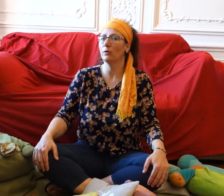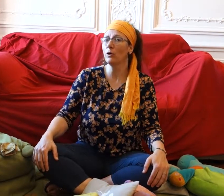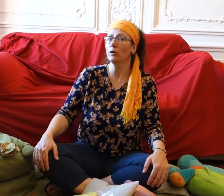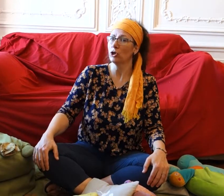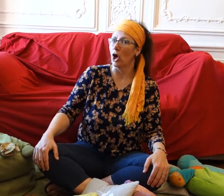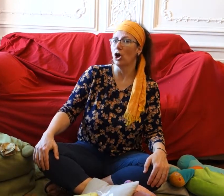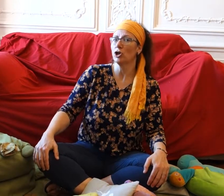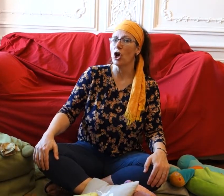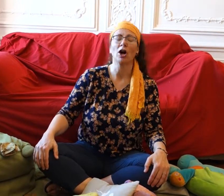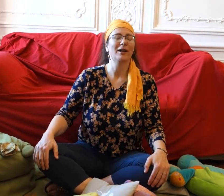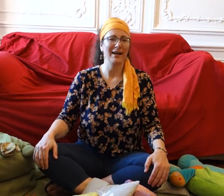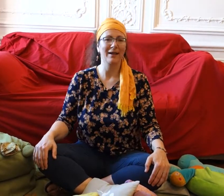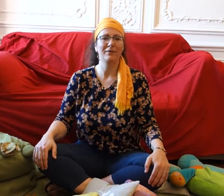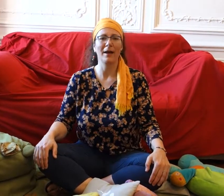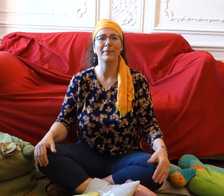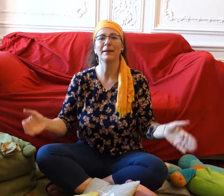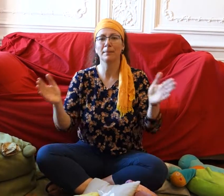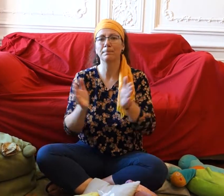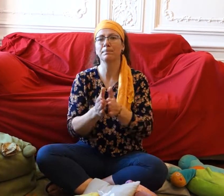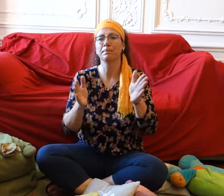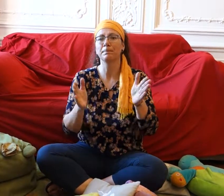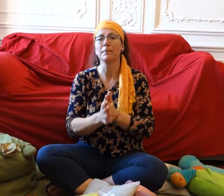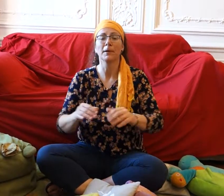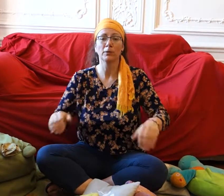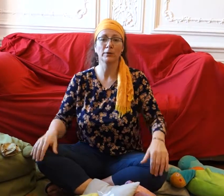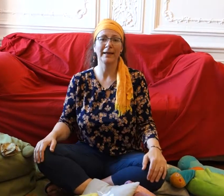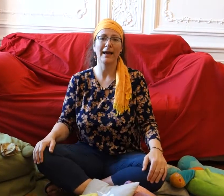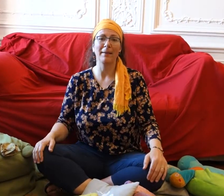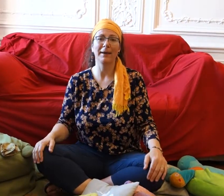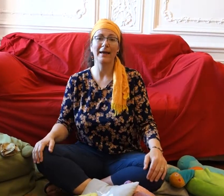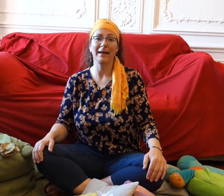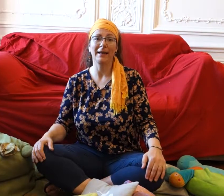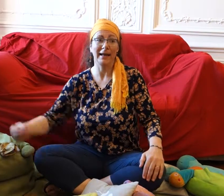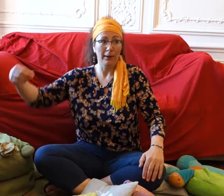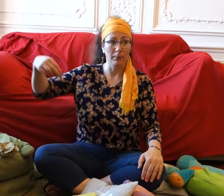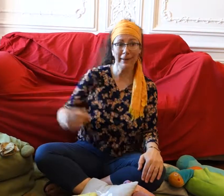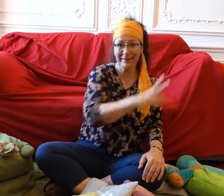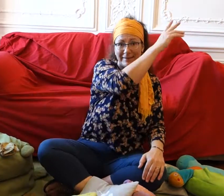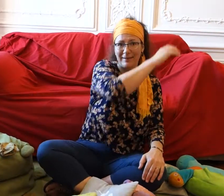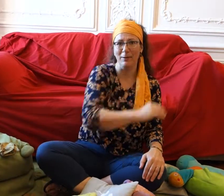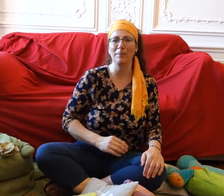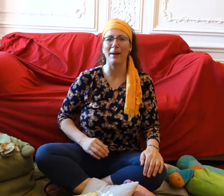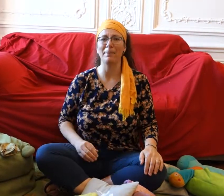ne, la famille courir après les whiz. Le papa,